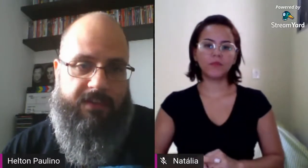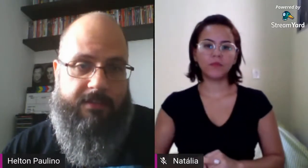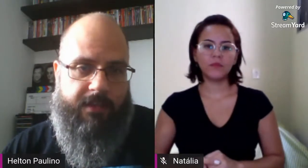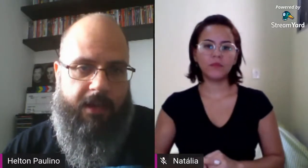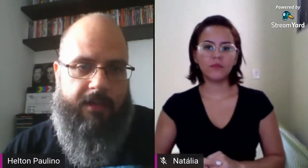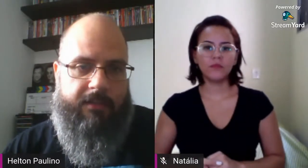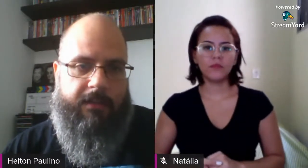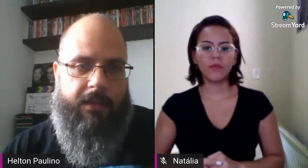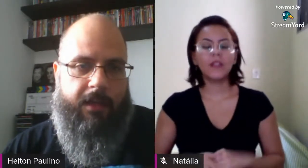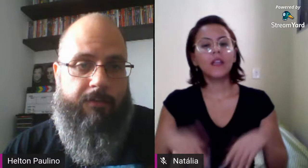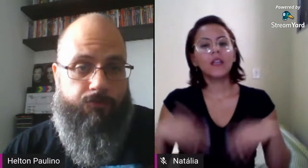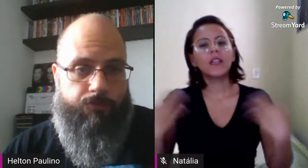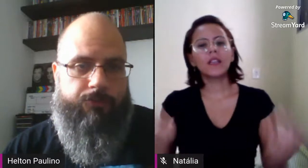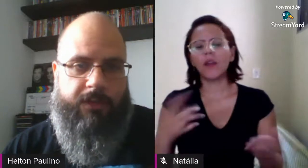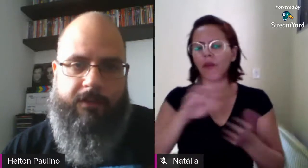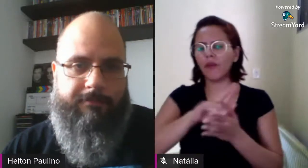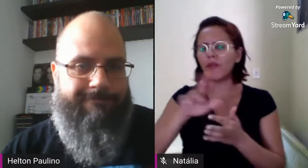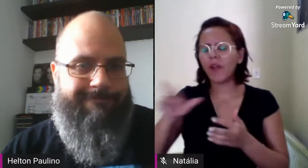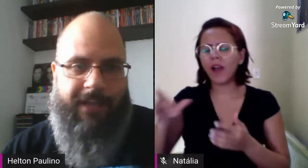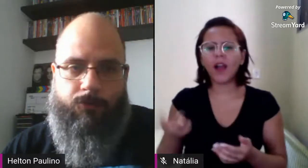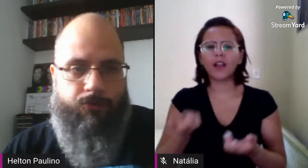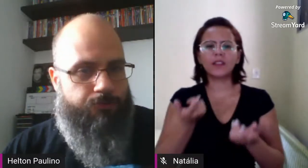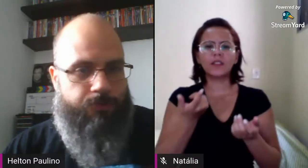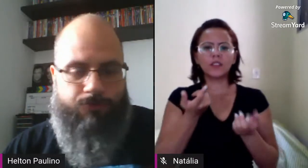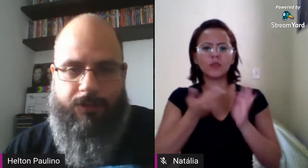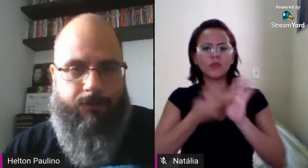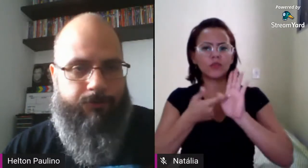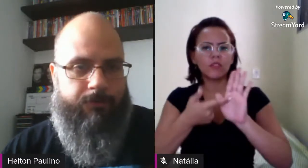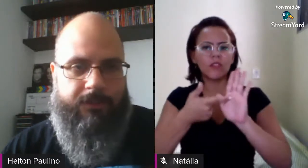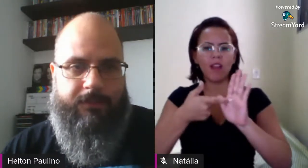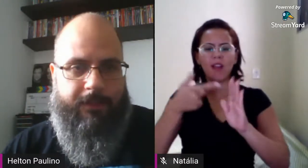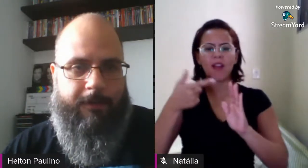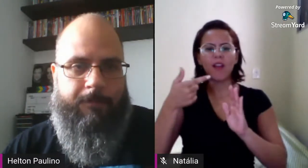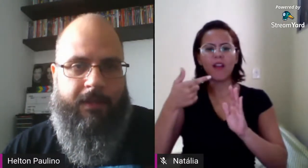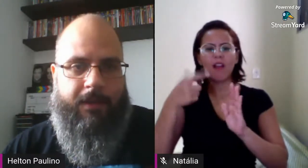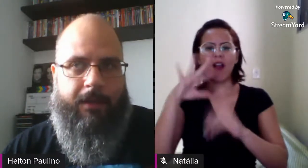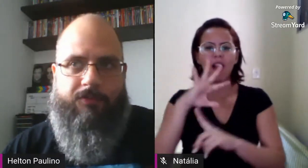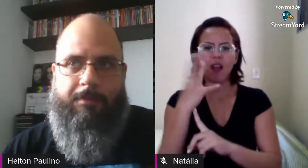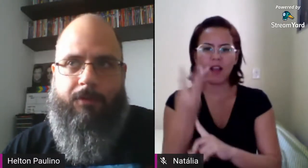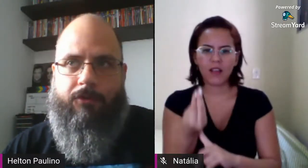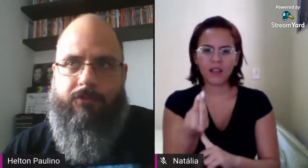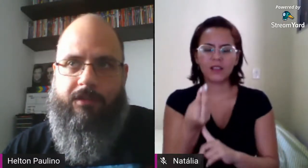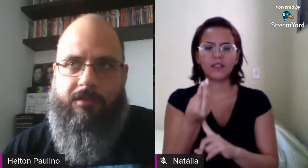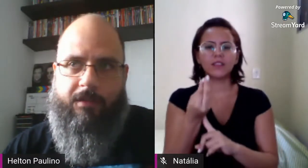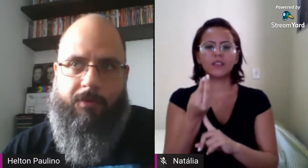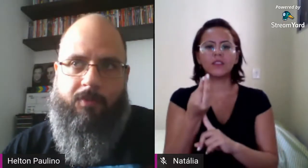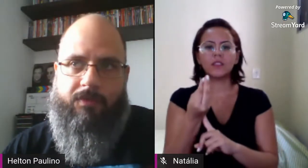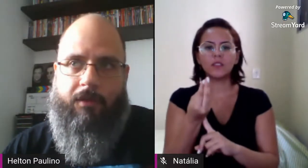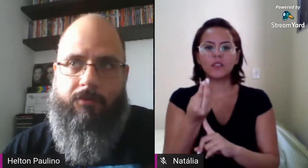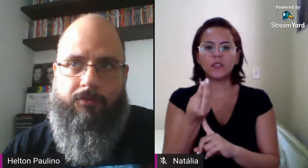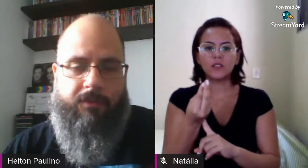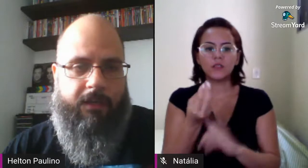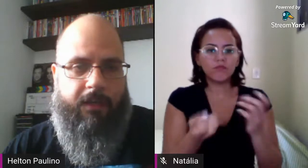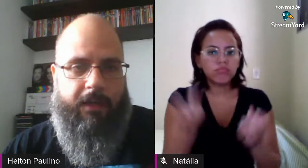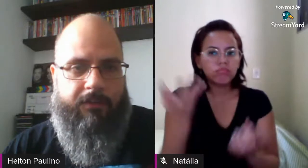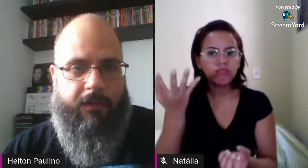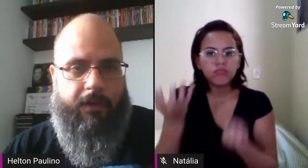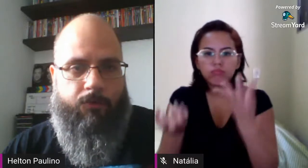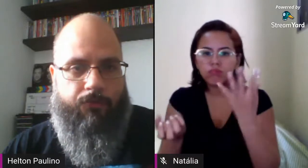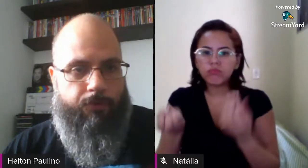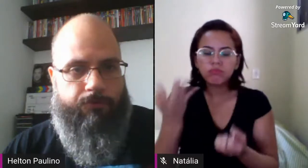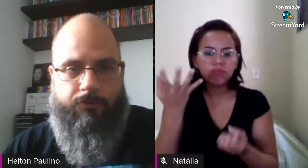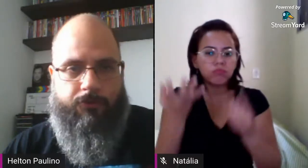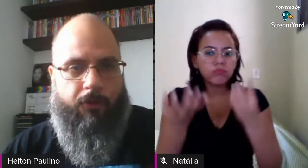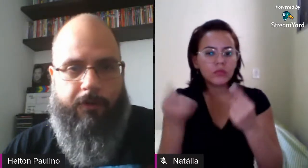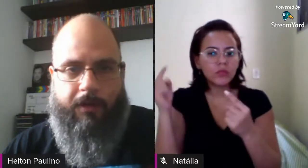de se fazer arte, elas surgem de acordo com seus ciclos, né? Eu sempre gosto de dizer para os meus alunos em que